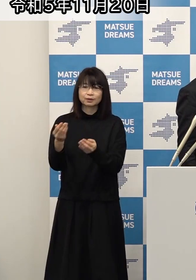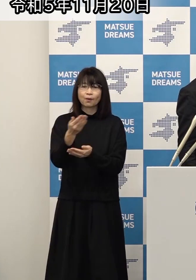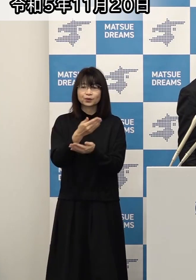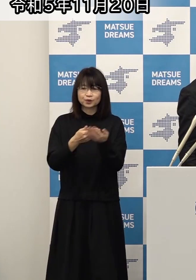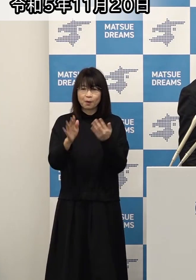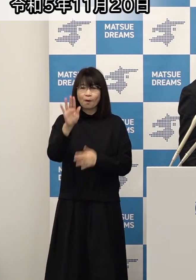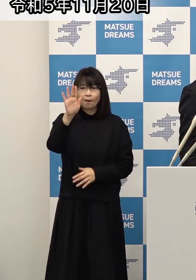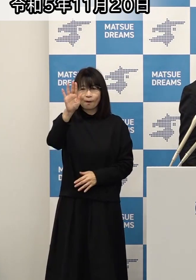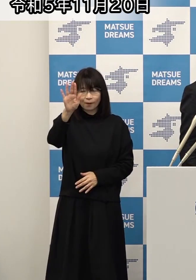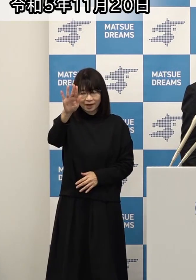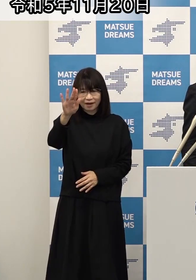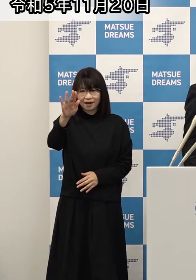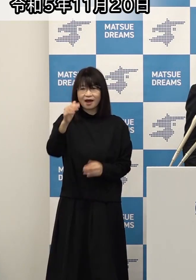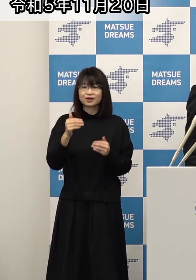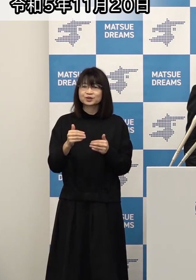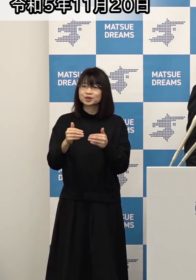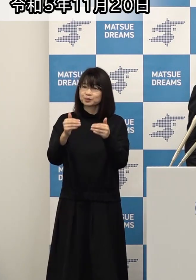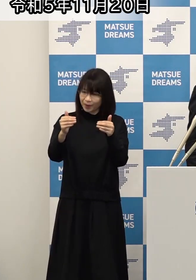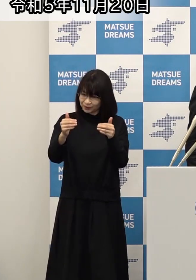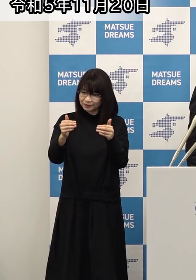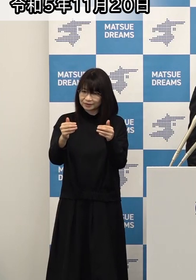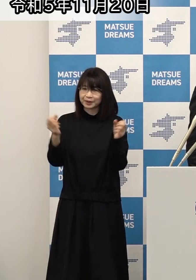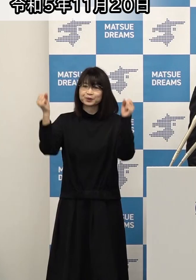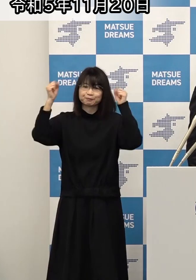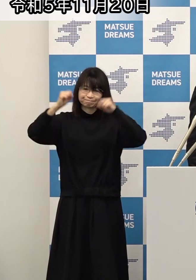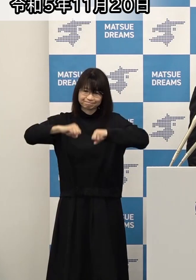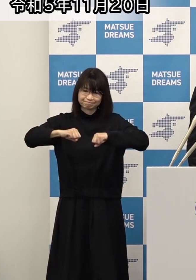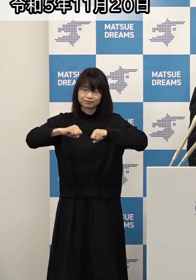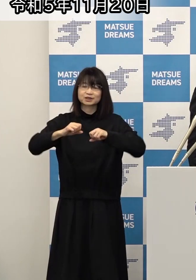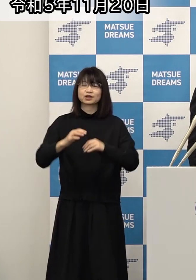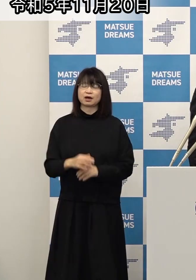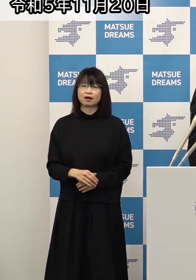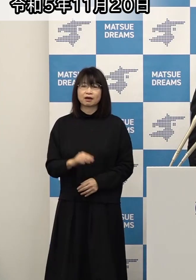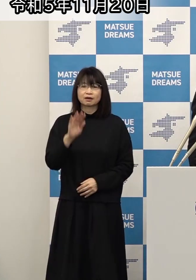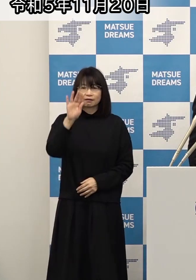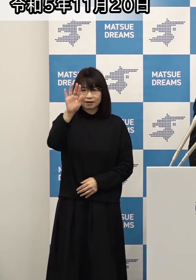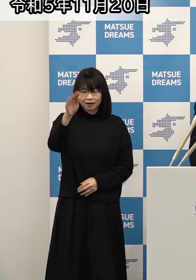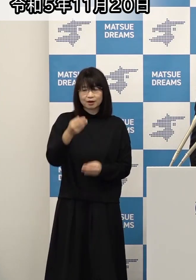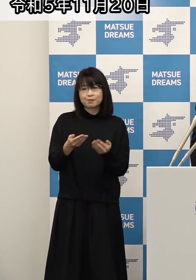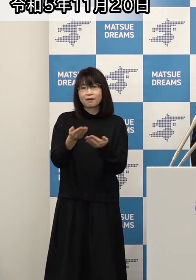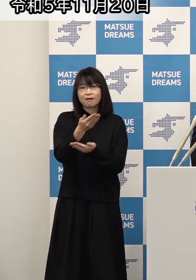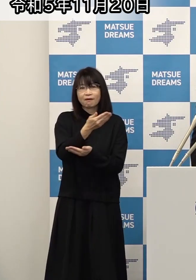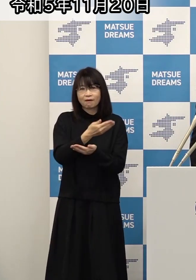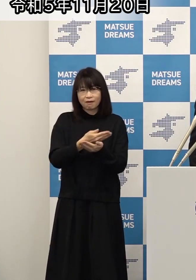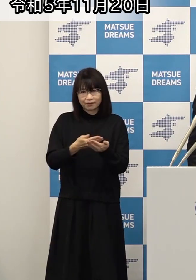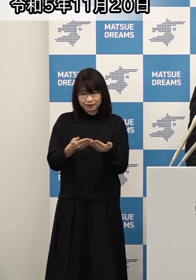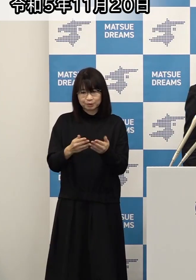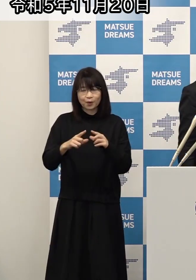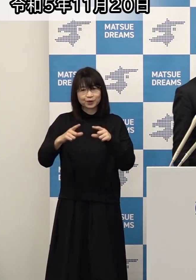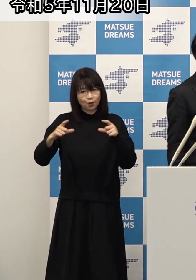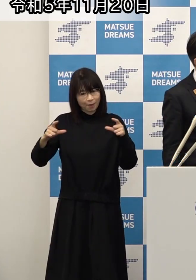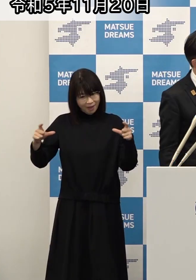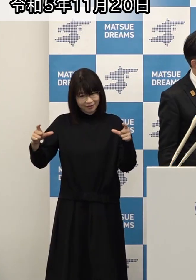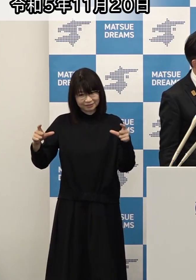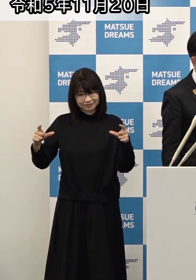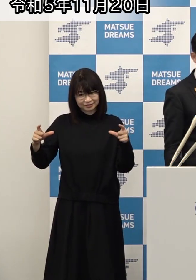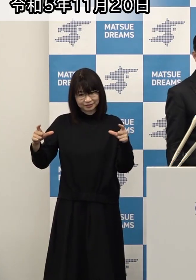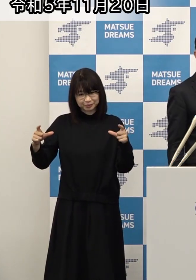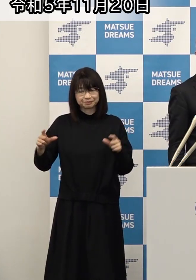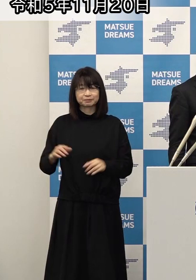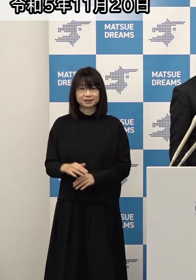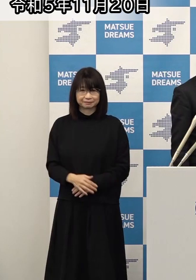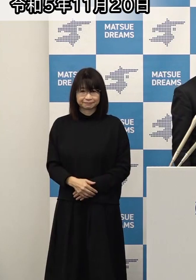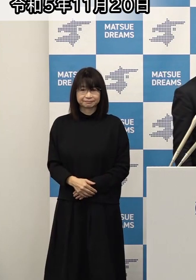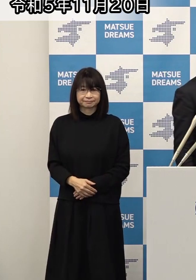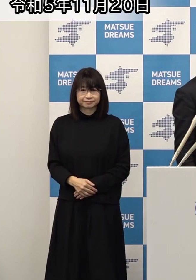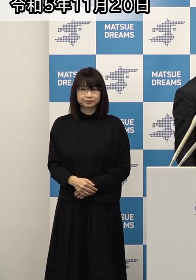今後実施しましょうということで合意をしております。今後の交流の拡大進化というのをお互い確認したというところでございました